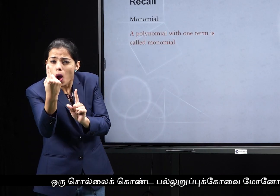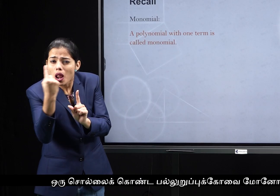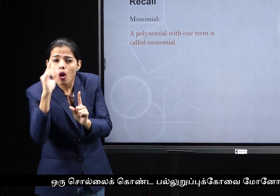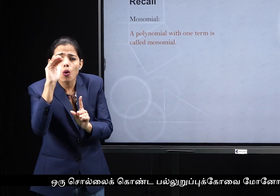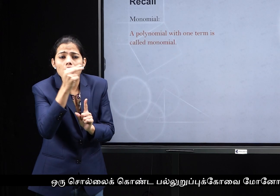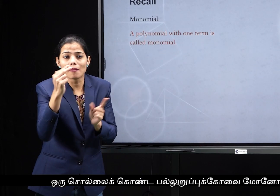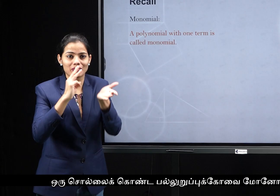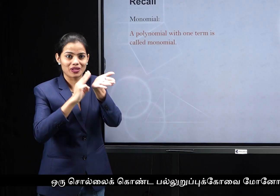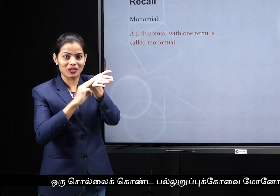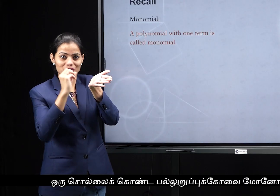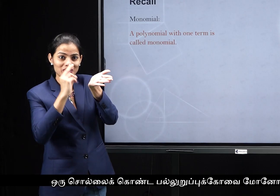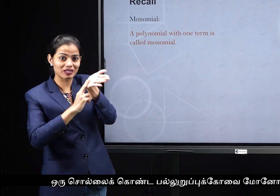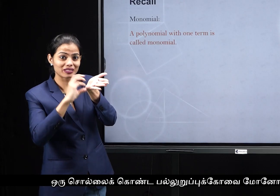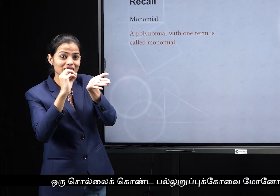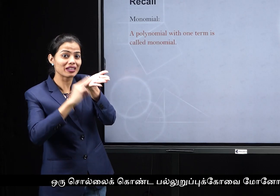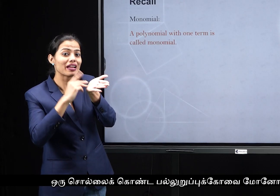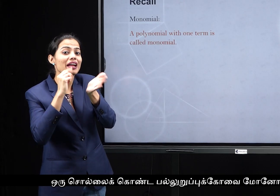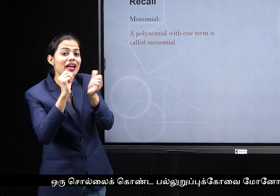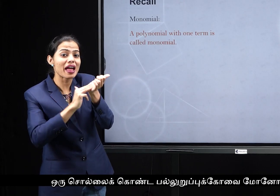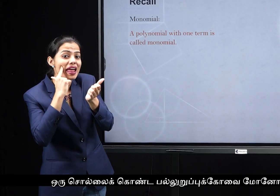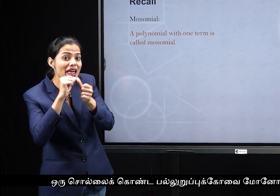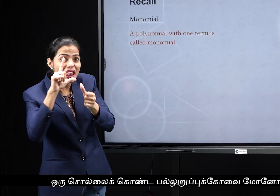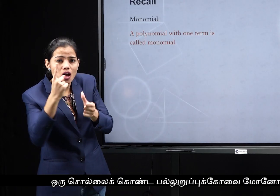ஒரு சொல்லை கொண்ட பல்லுறுப்புக்கோவை மோனோமியல் எனப்படும்.